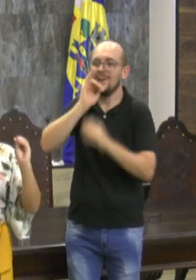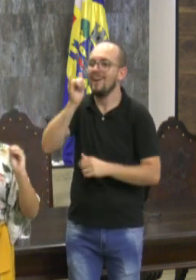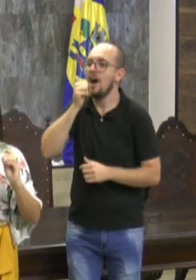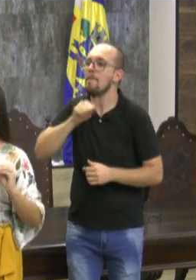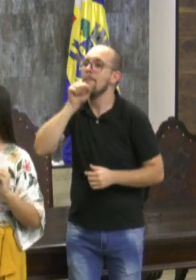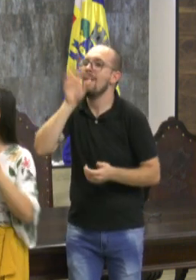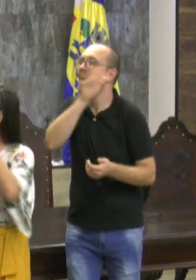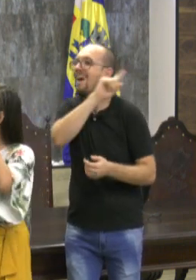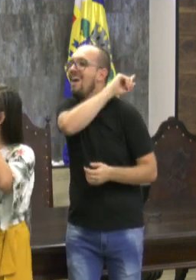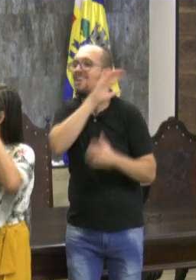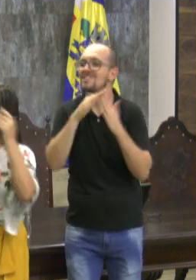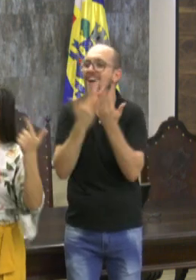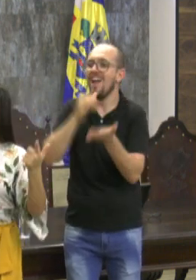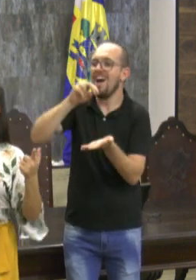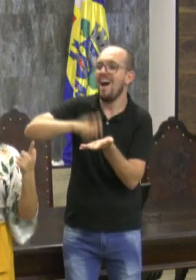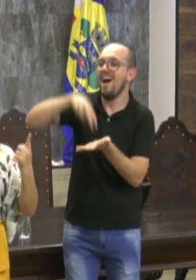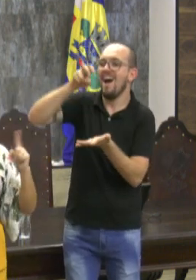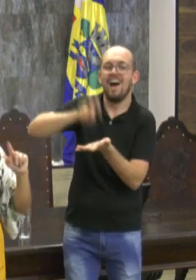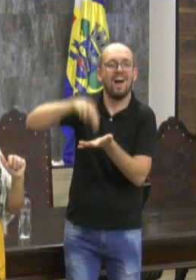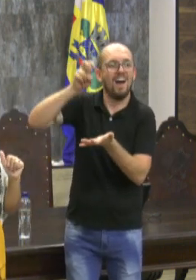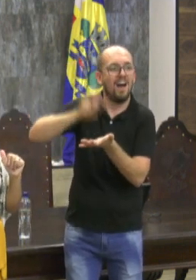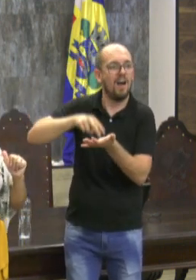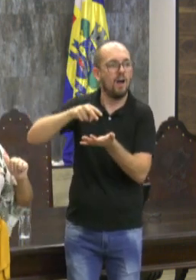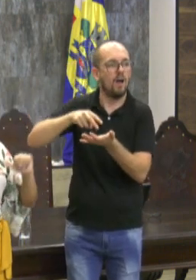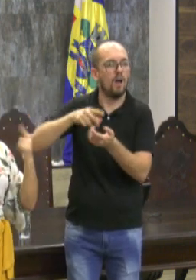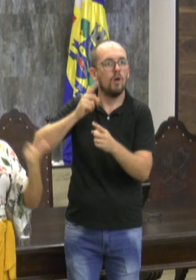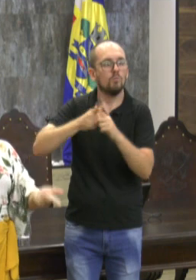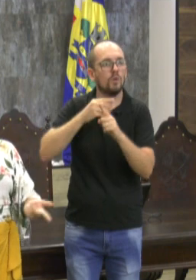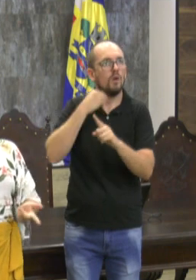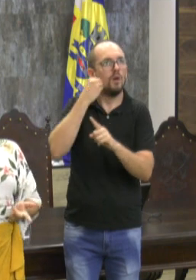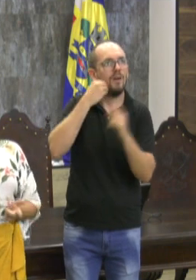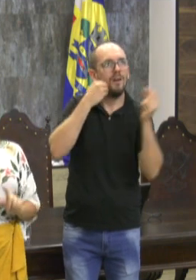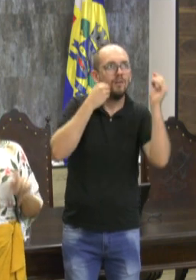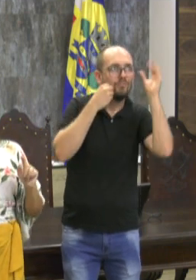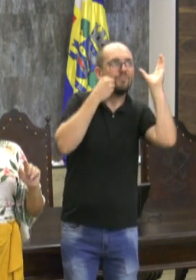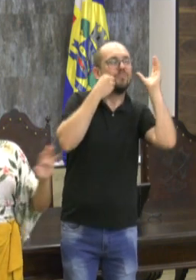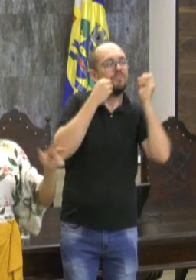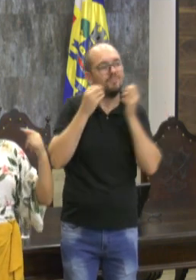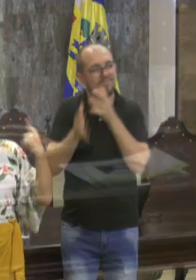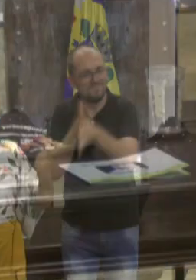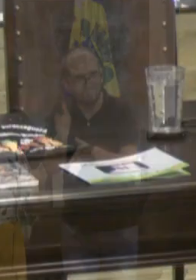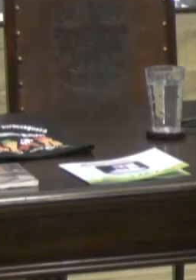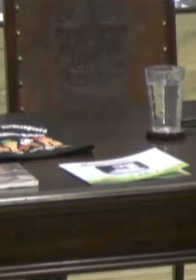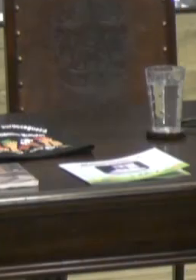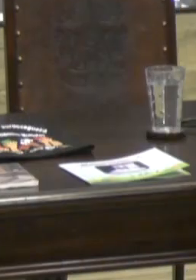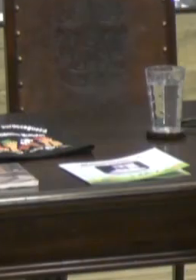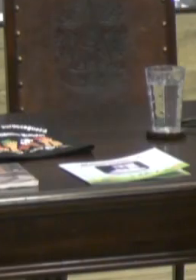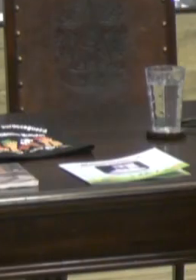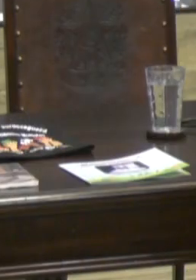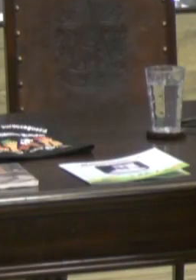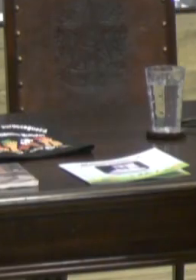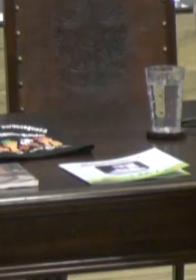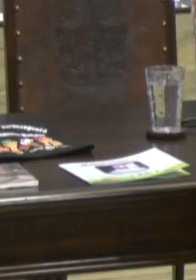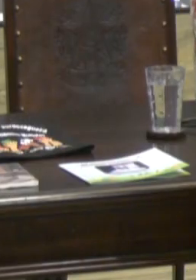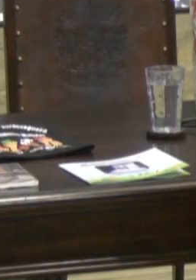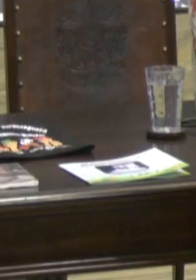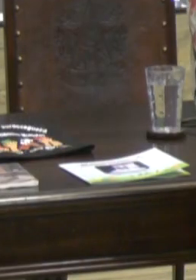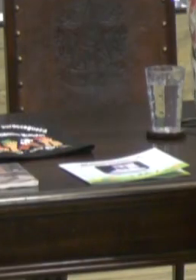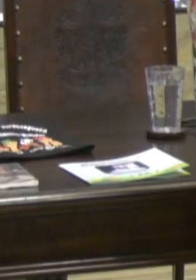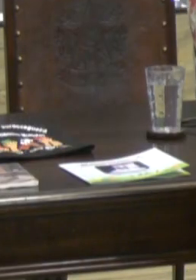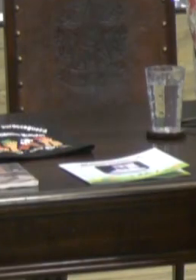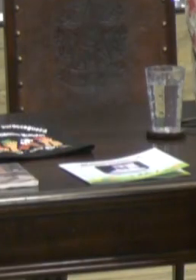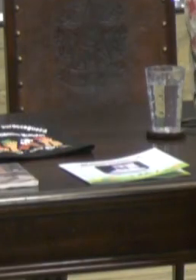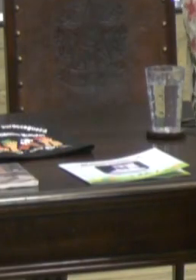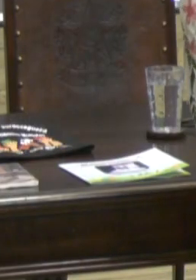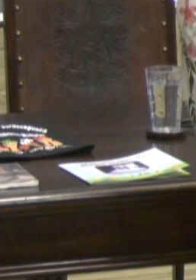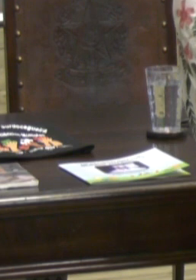foi muito emocionante. Depois começou a outra comunicação. Um dia depois não tinha mais o pula-pula na escola. Ele